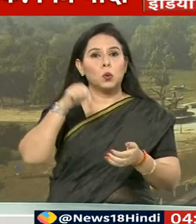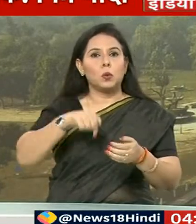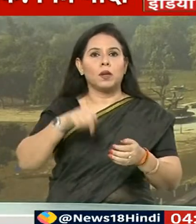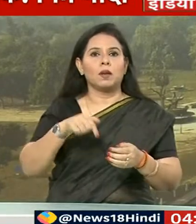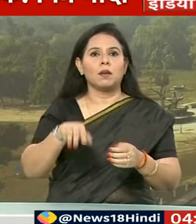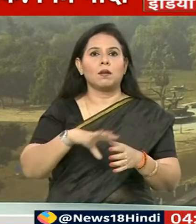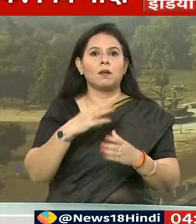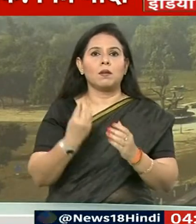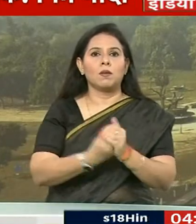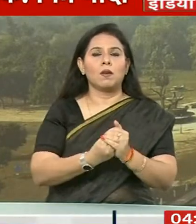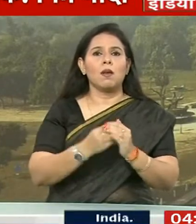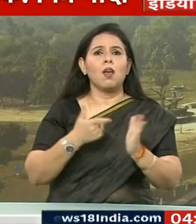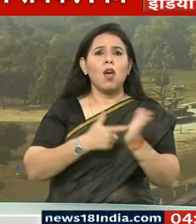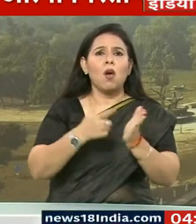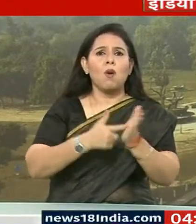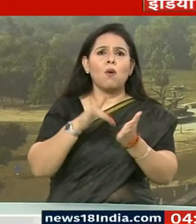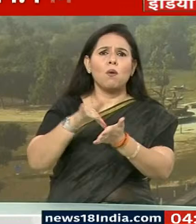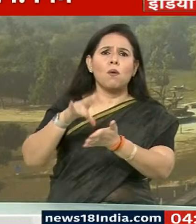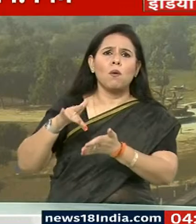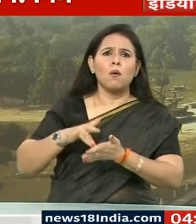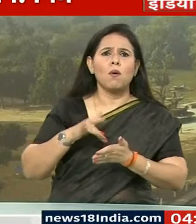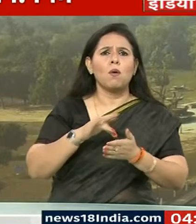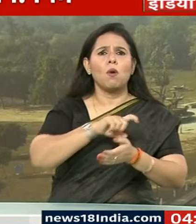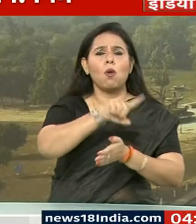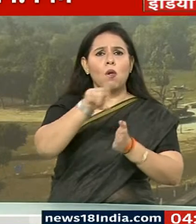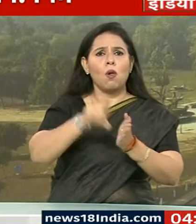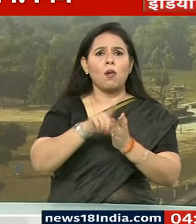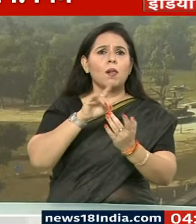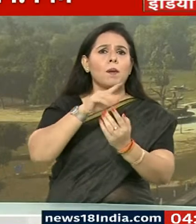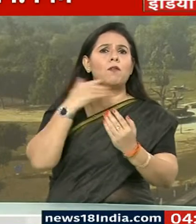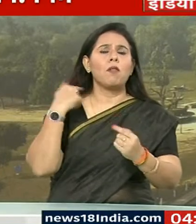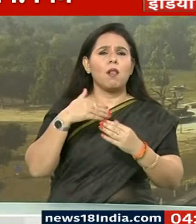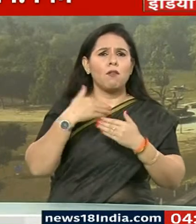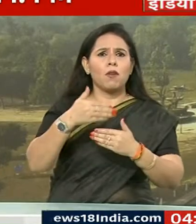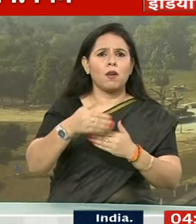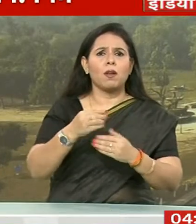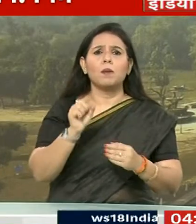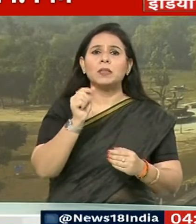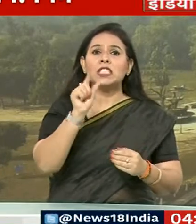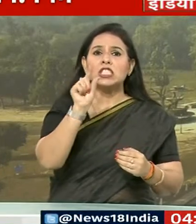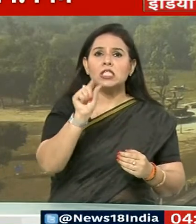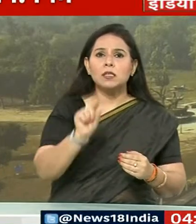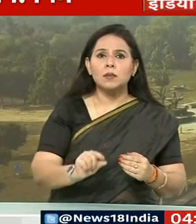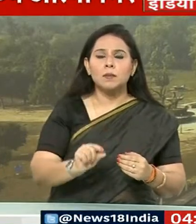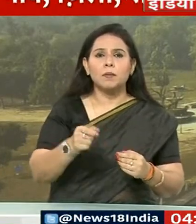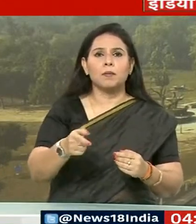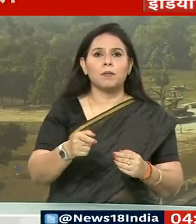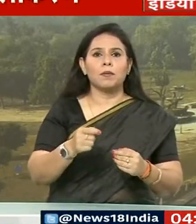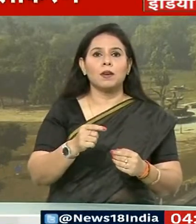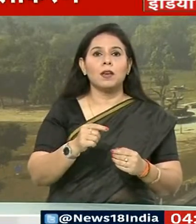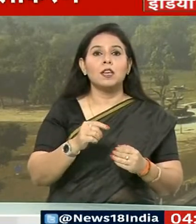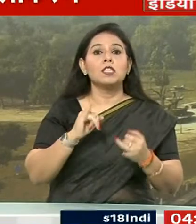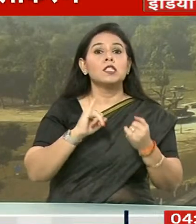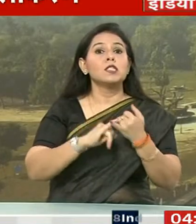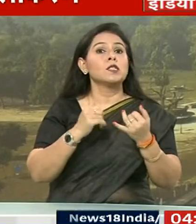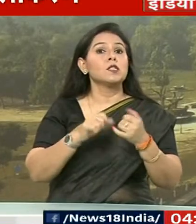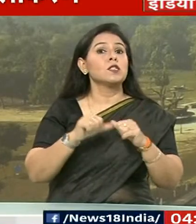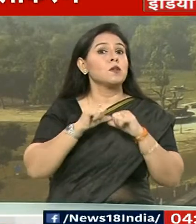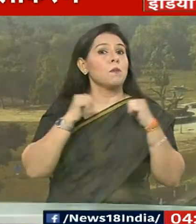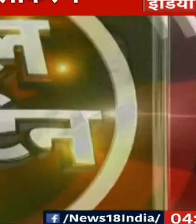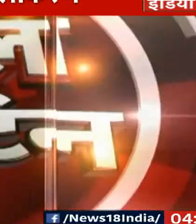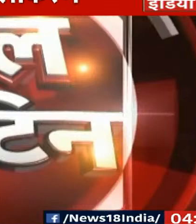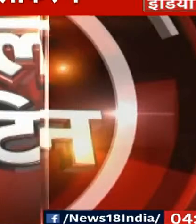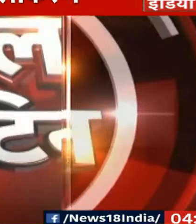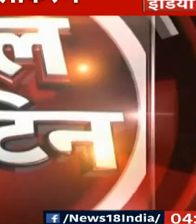आज गांव-गांव तक कम कीमत वाले स्मार्टफोन